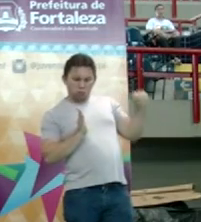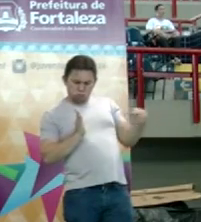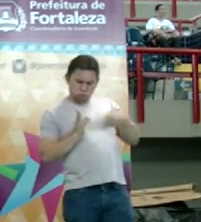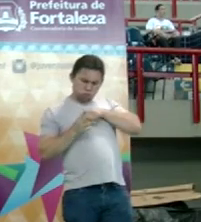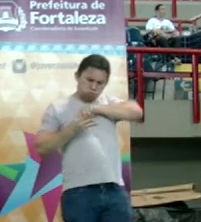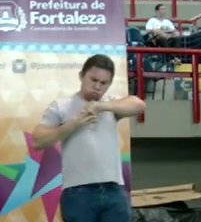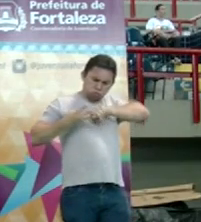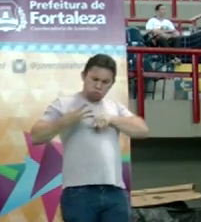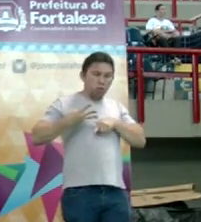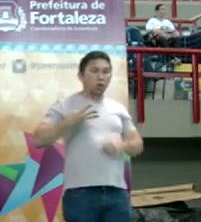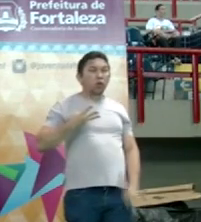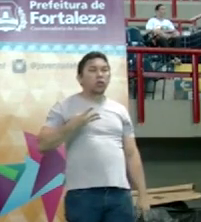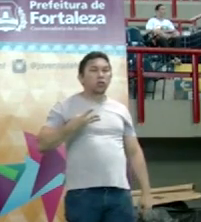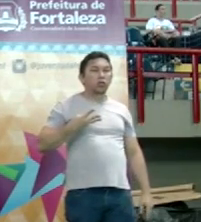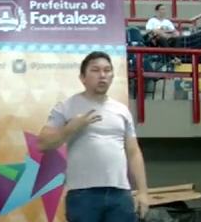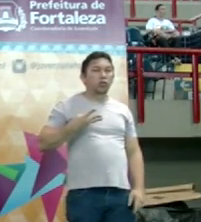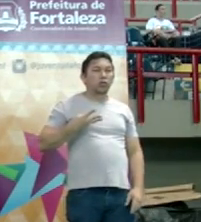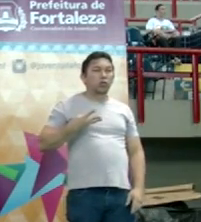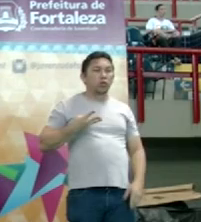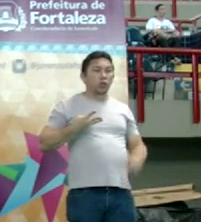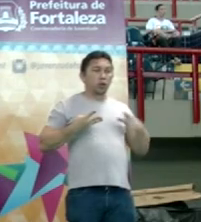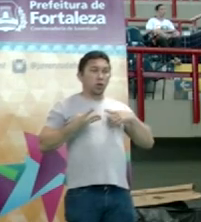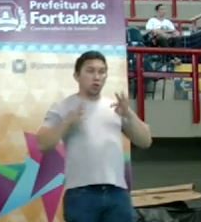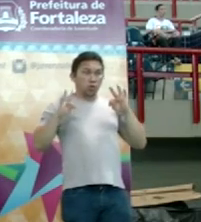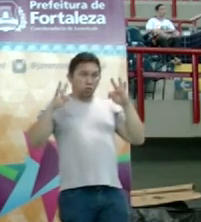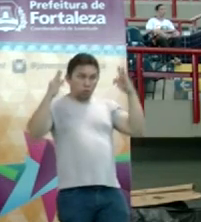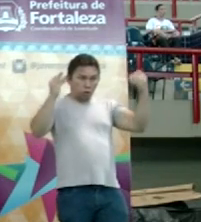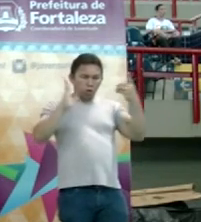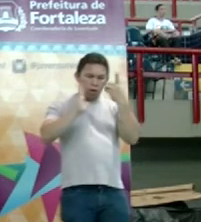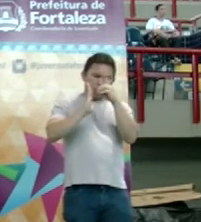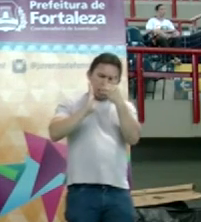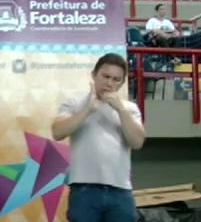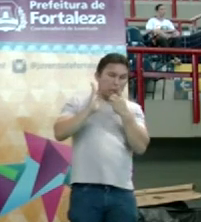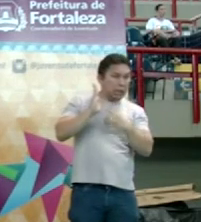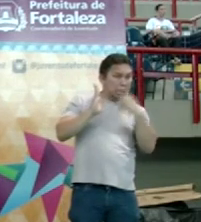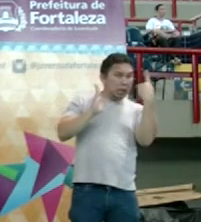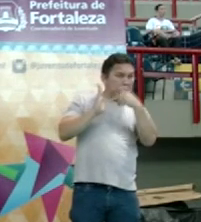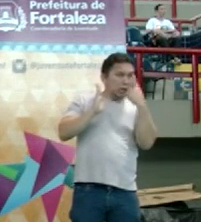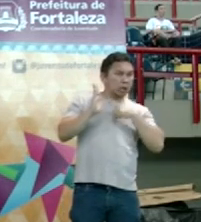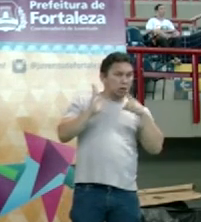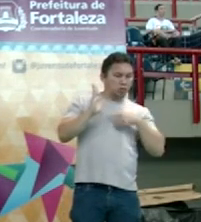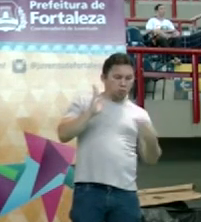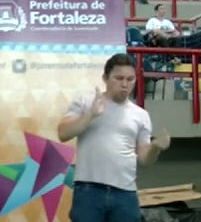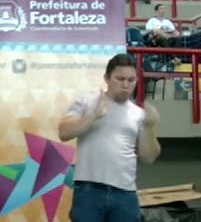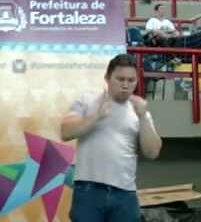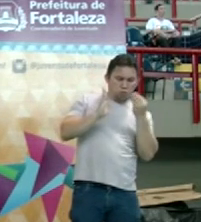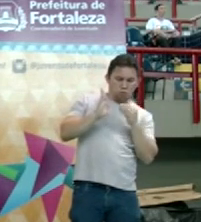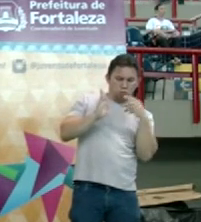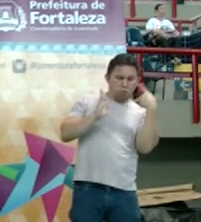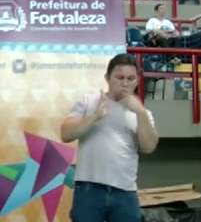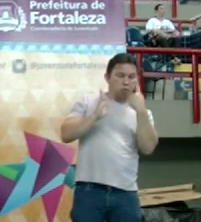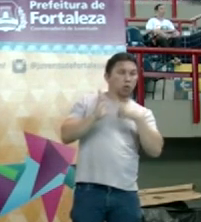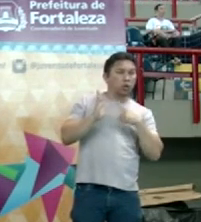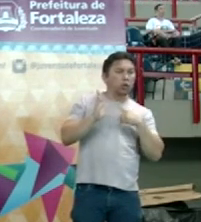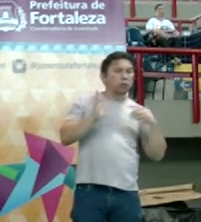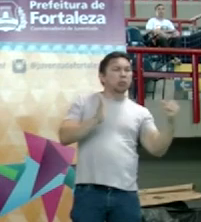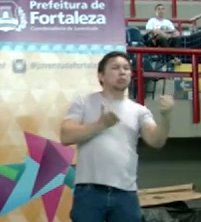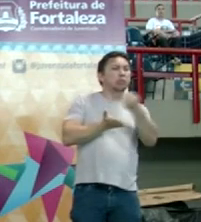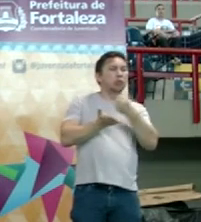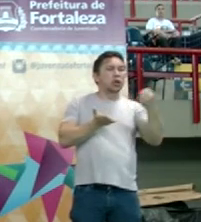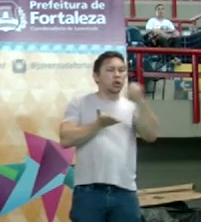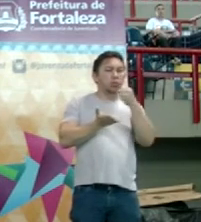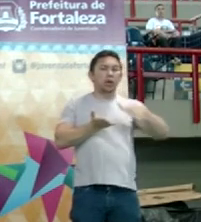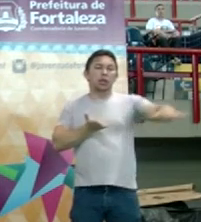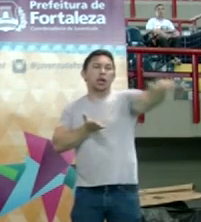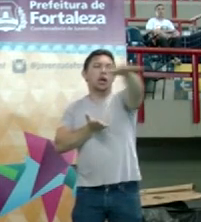desses 3 elementos. Toda dissertação, tudo que eu coloco ali tem que ser embasado